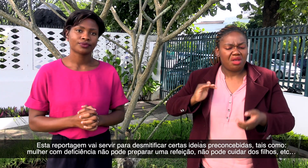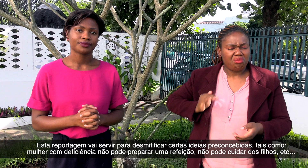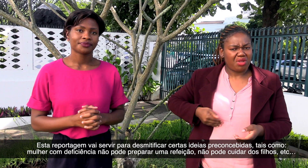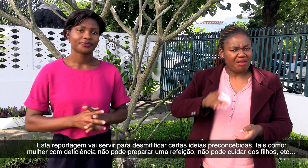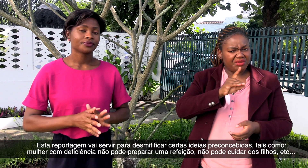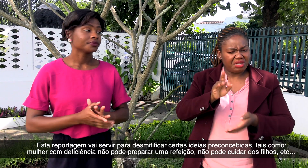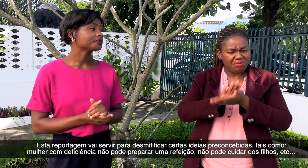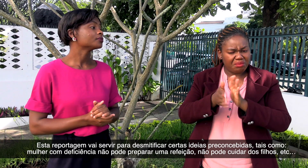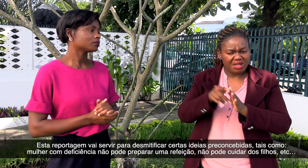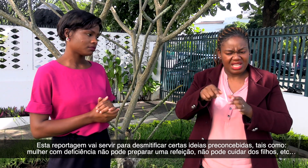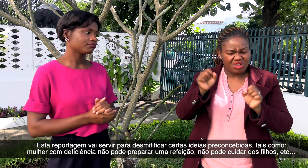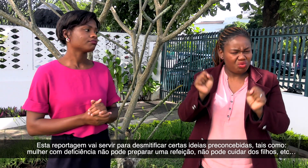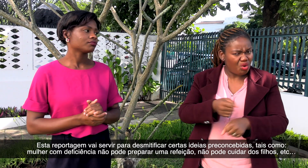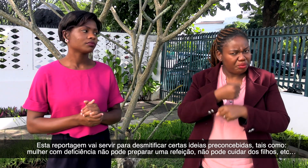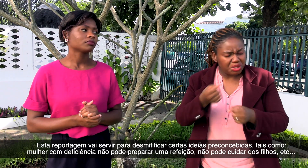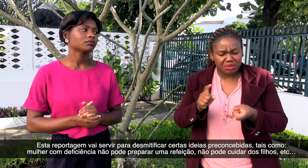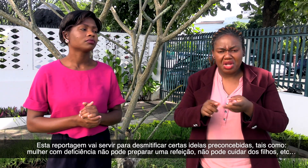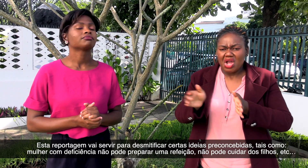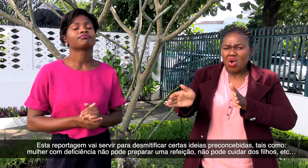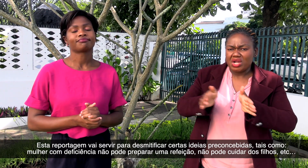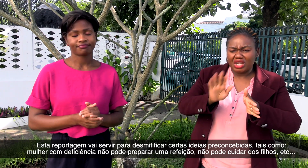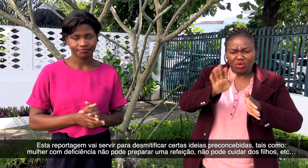pode preparar uma refeição, não pode cuidar dos filhos, etc.